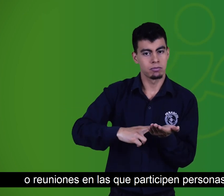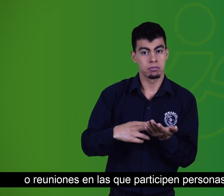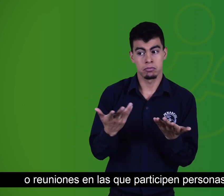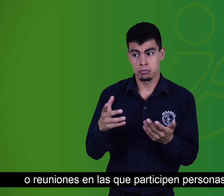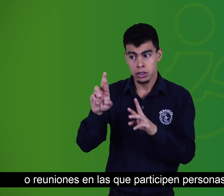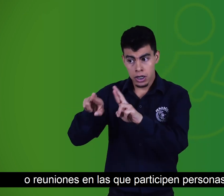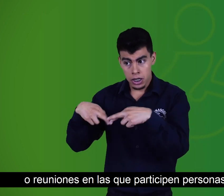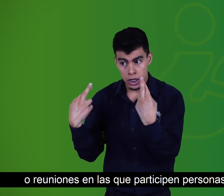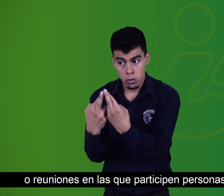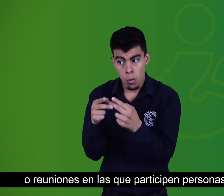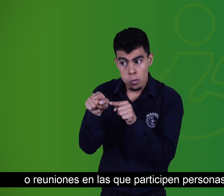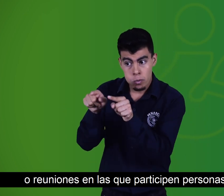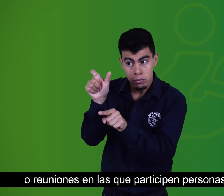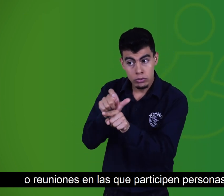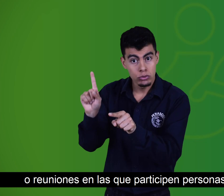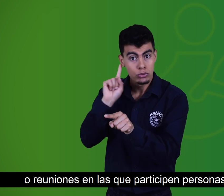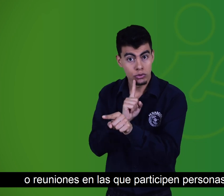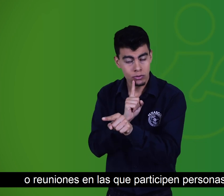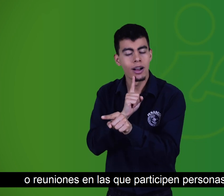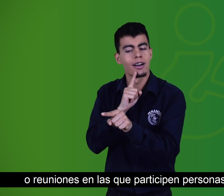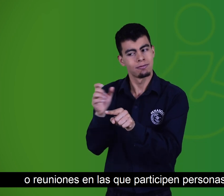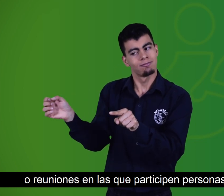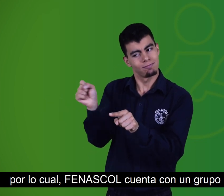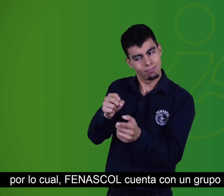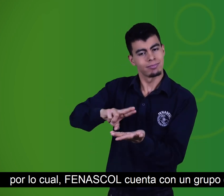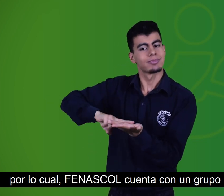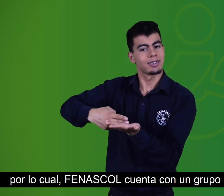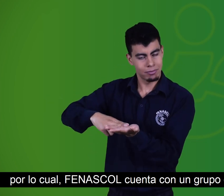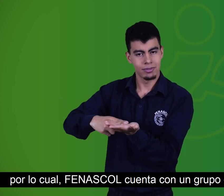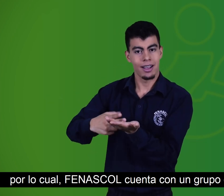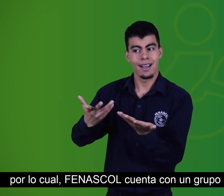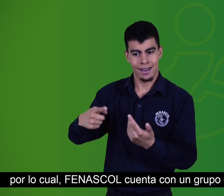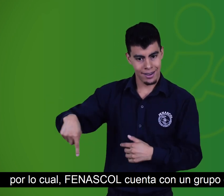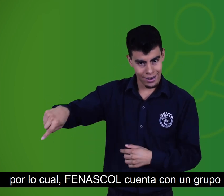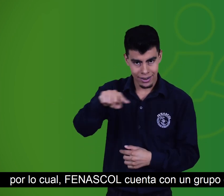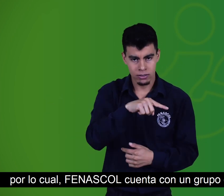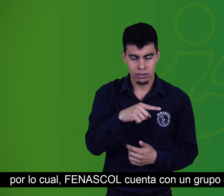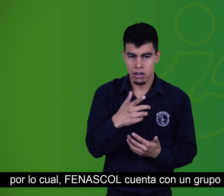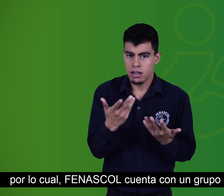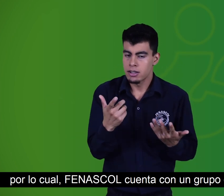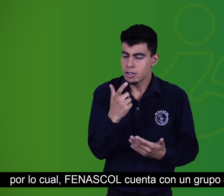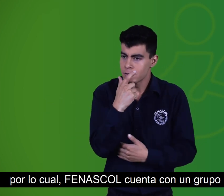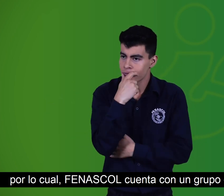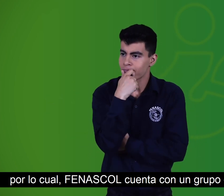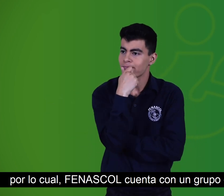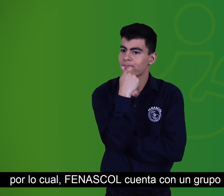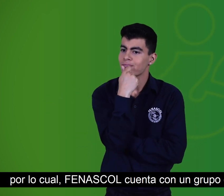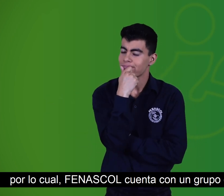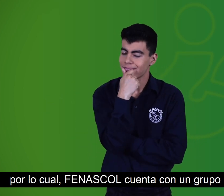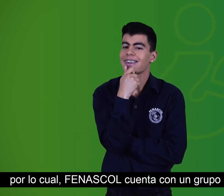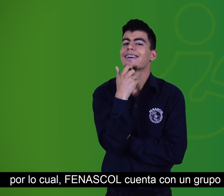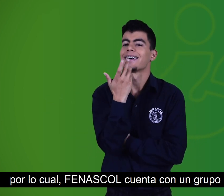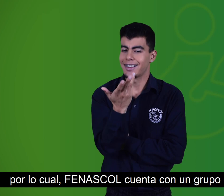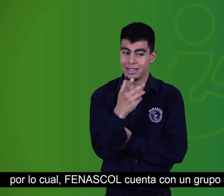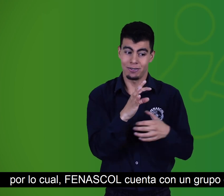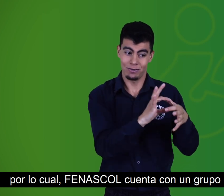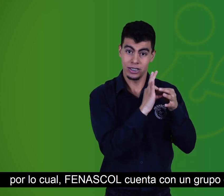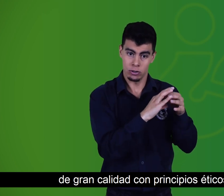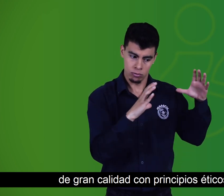personas sordas. Por lo cual, FENASCALL cuenta con un grupo de intérpretes de